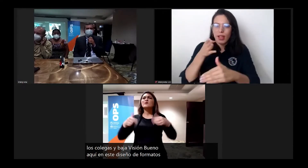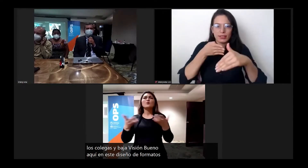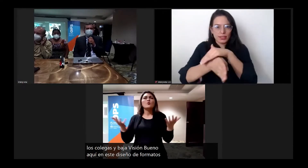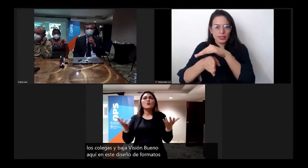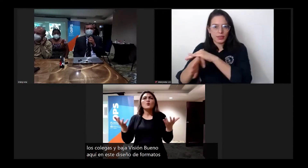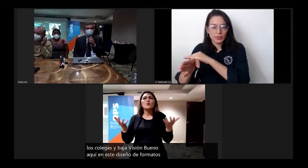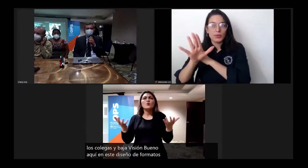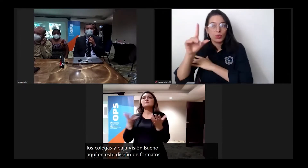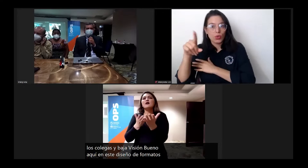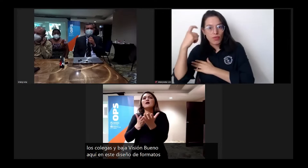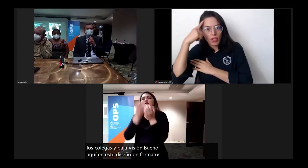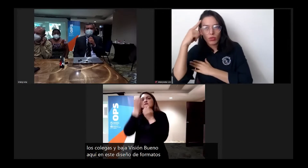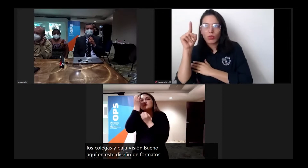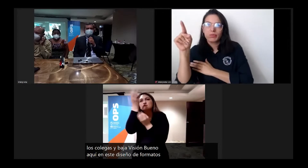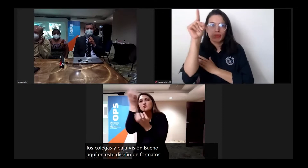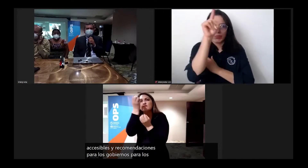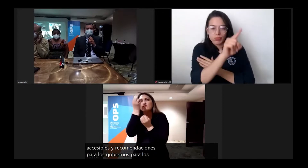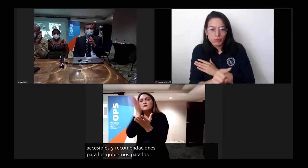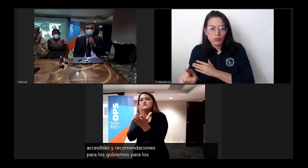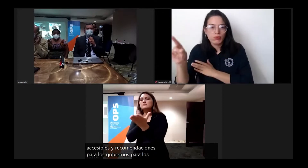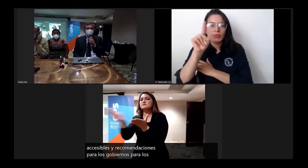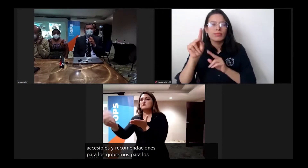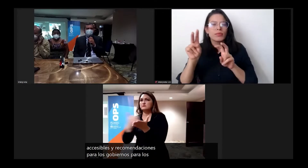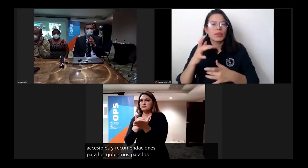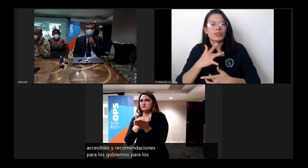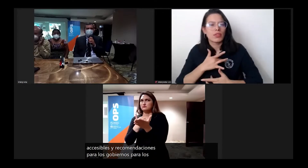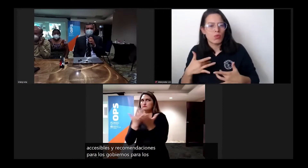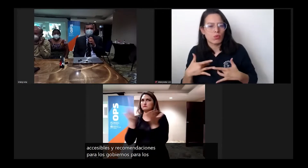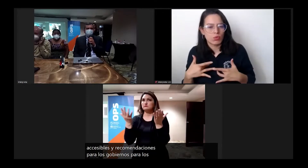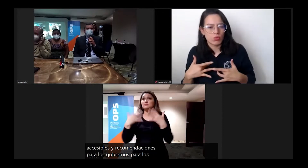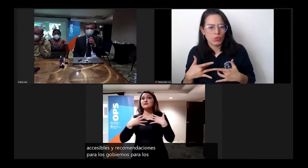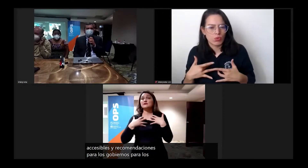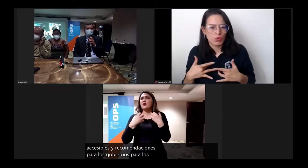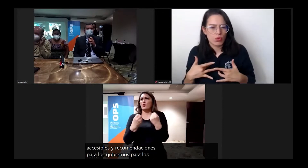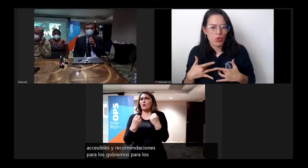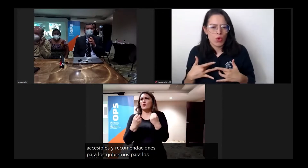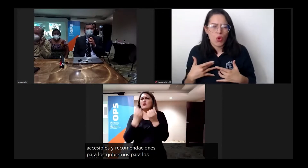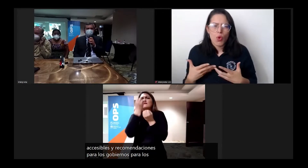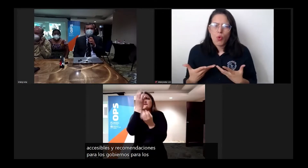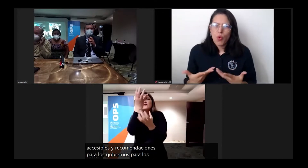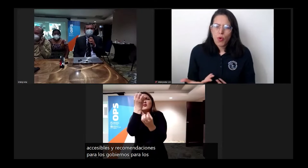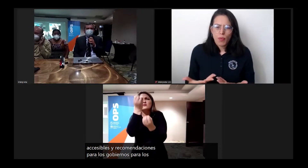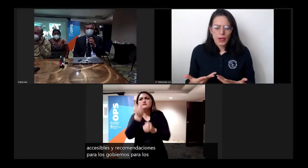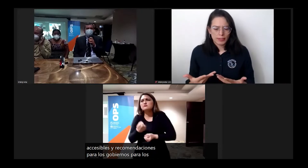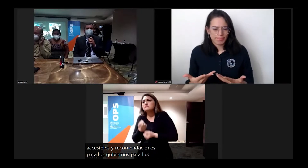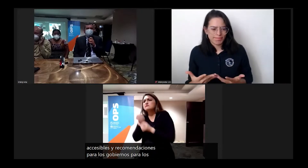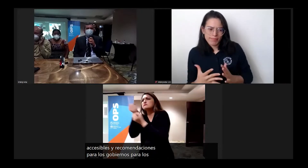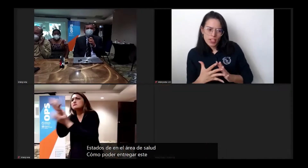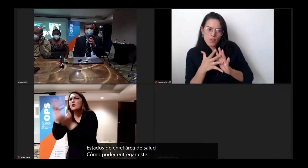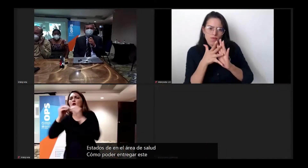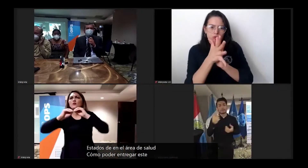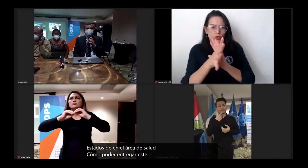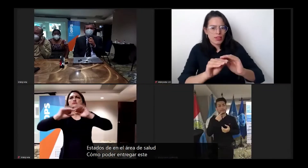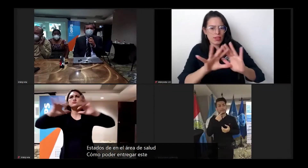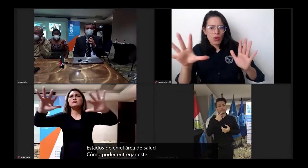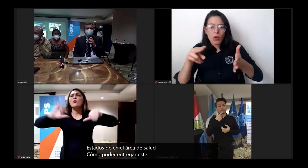estados en el área de salud, cómo poder entregar esta información, como lo dice la